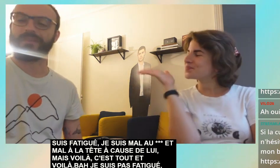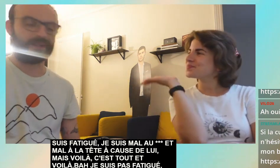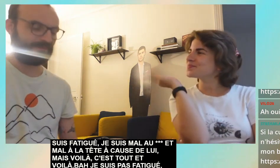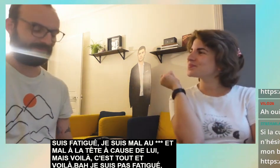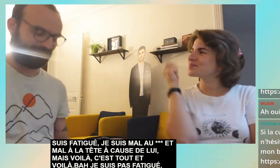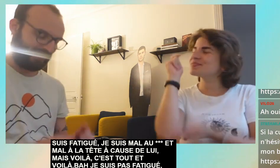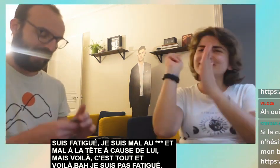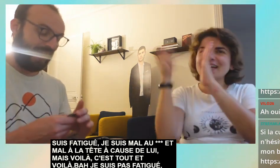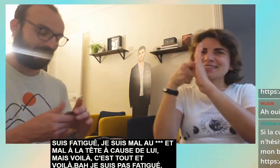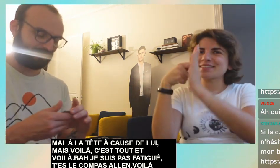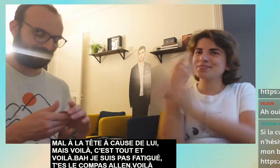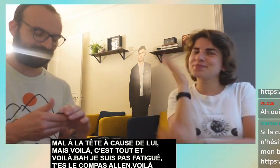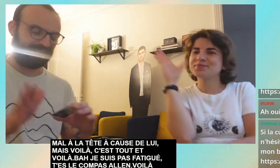Voilà. D'accord. Alors, allez.